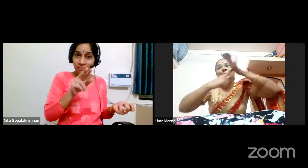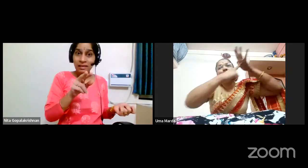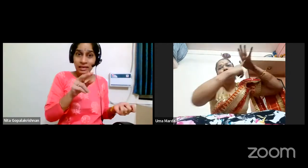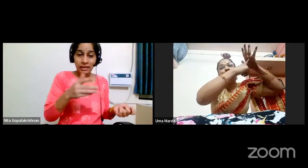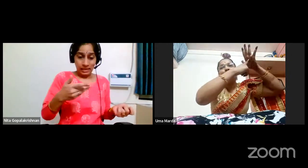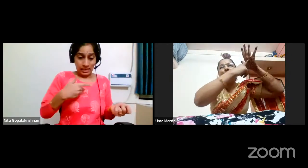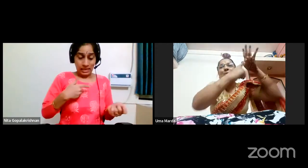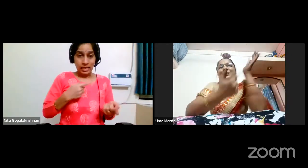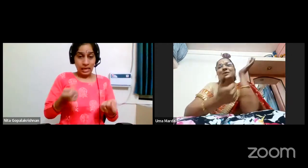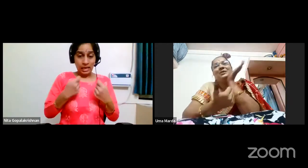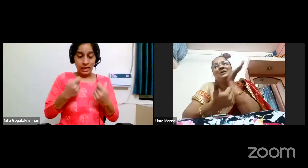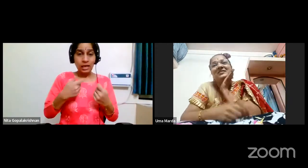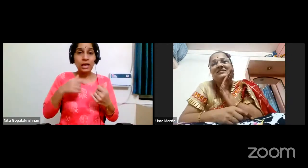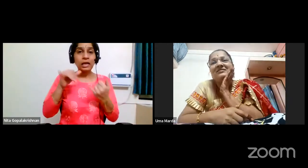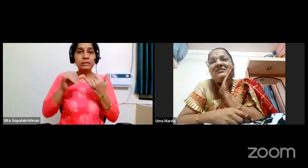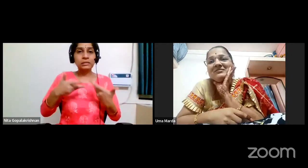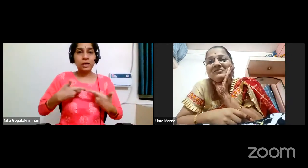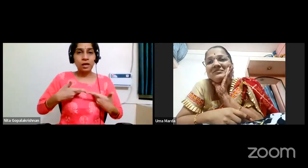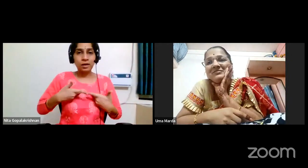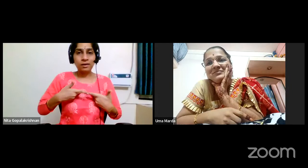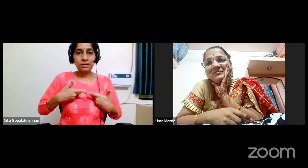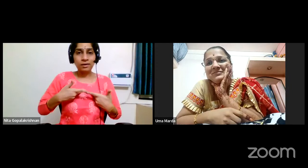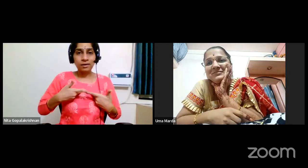बाद भी भगवान,